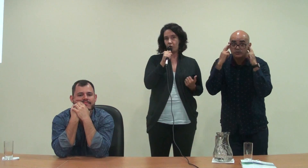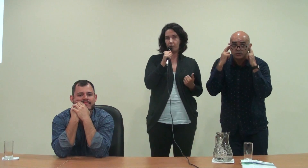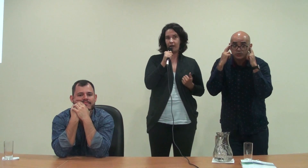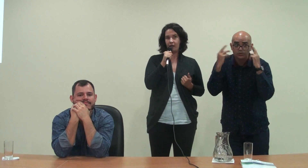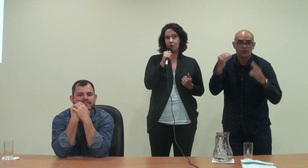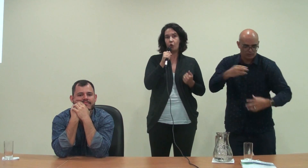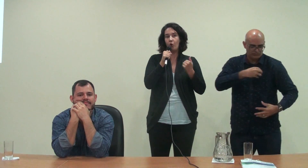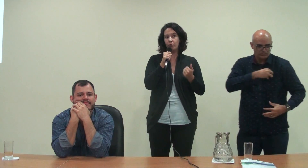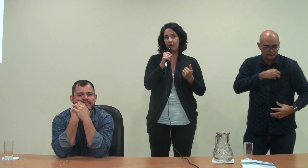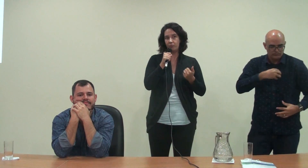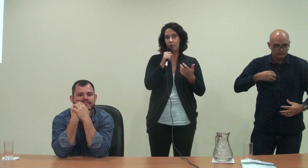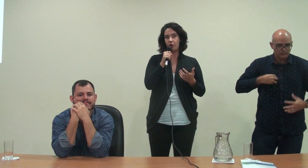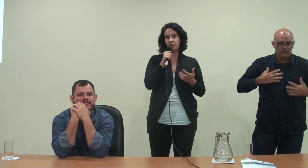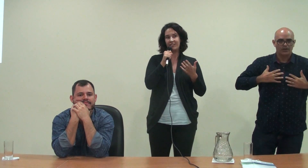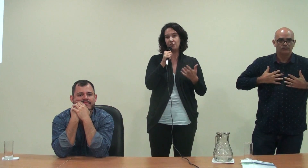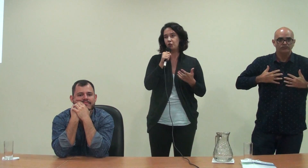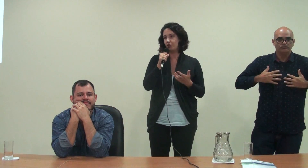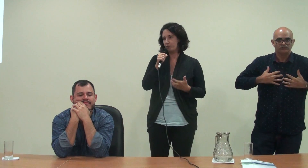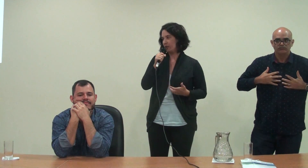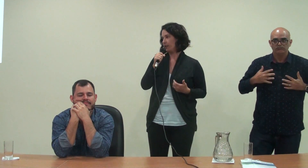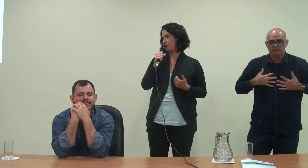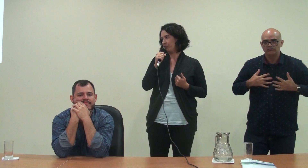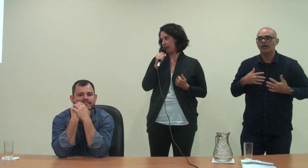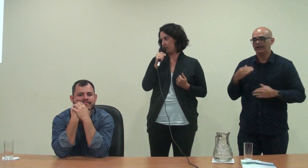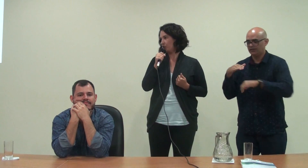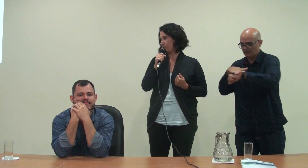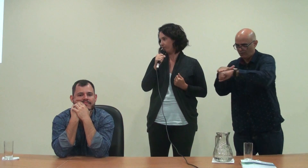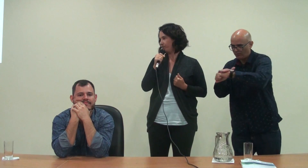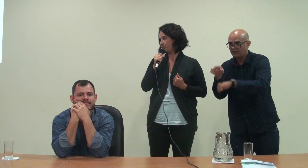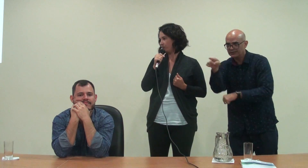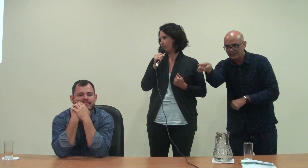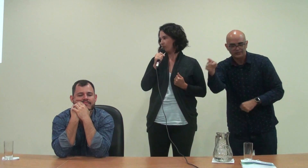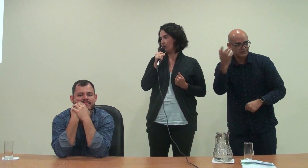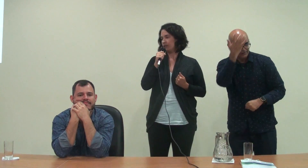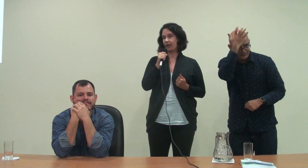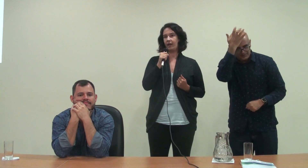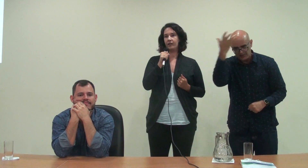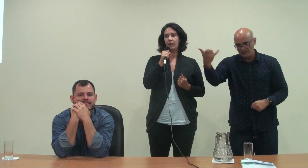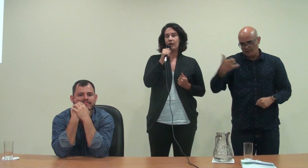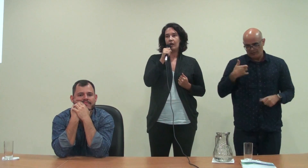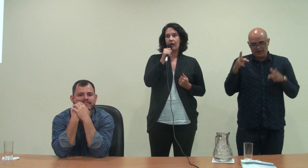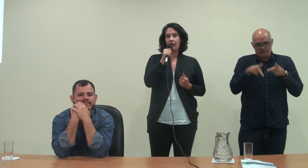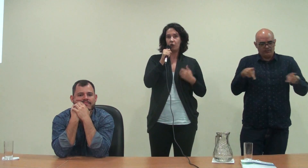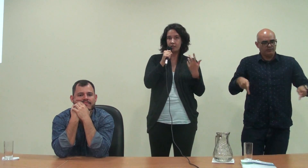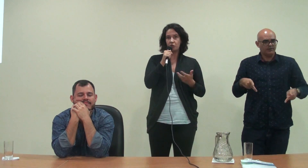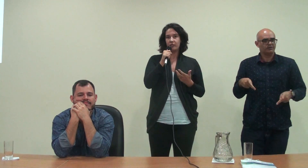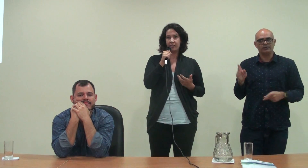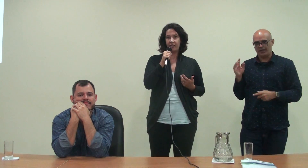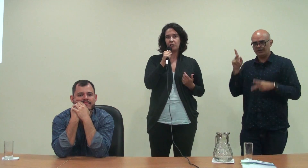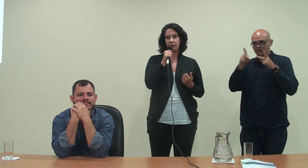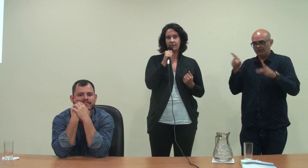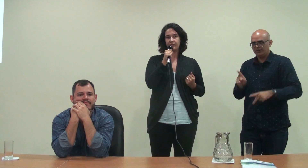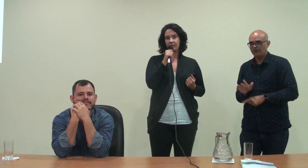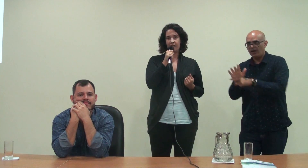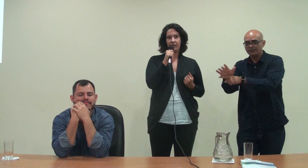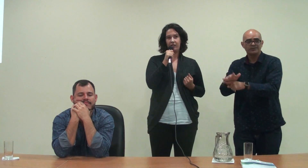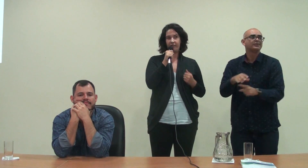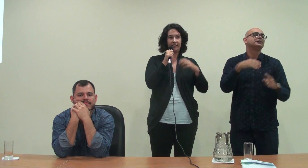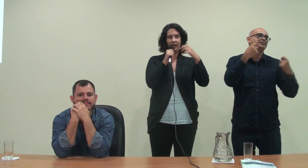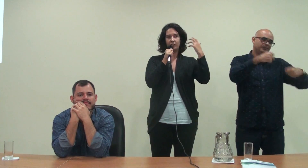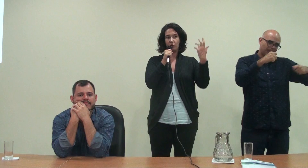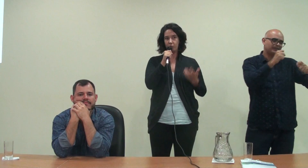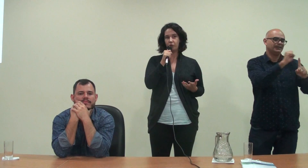nos informar como que ele pode sentir de maneira diferente. Tá? Nossa sociedade precisa